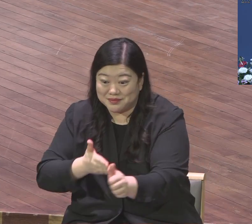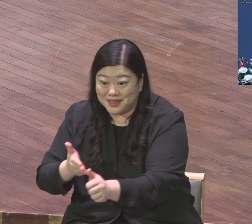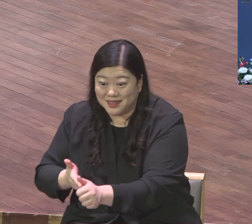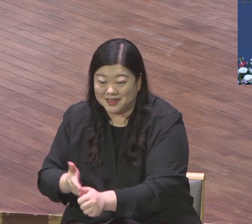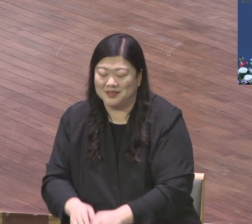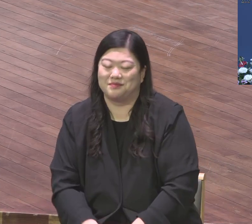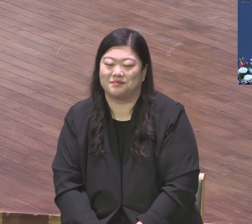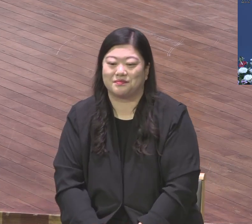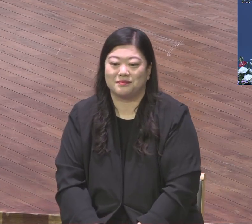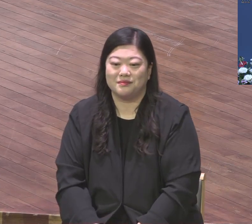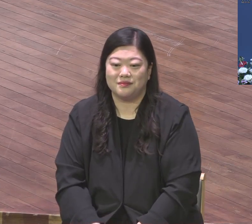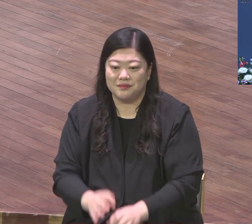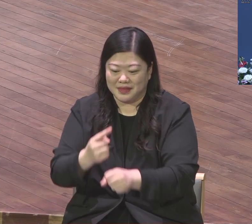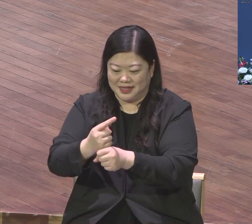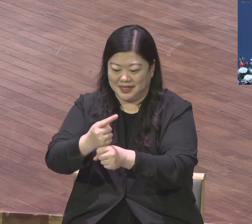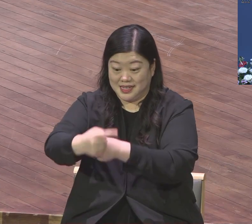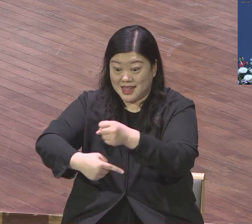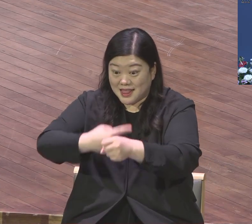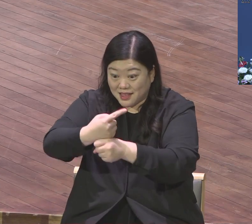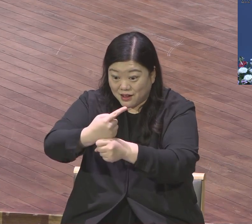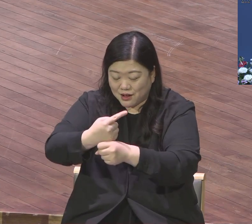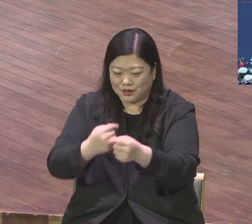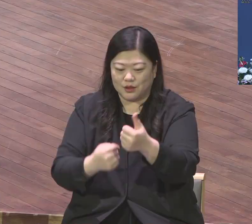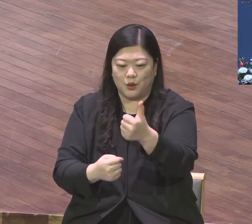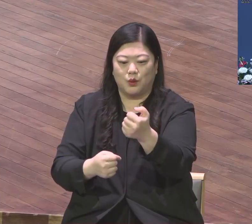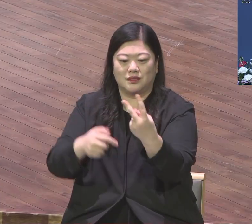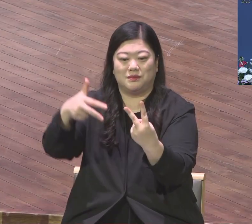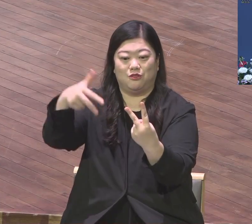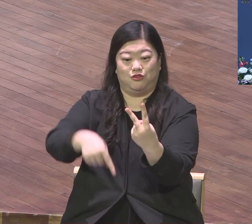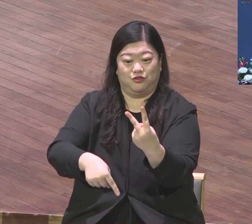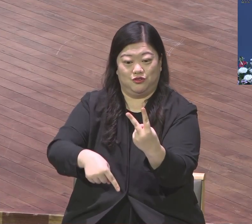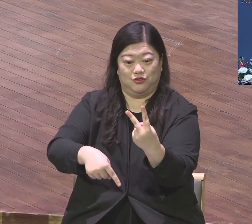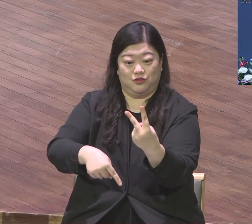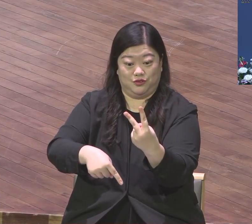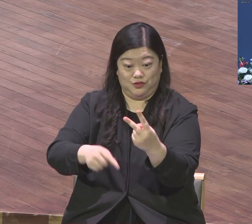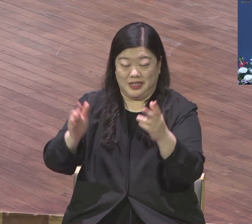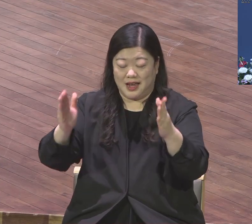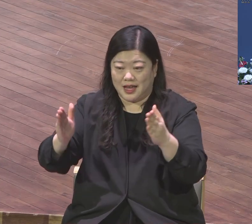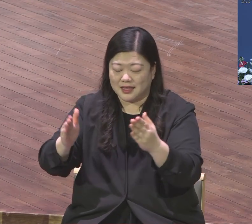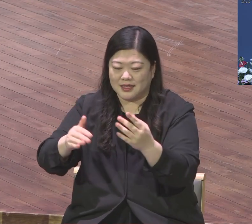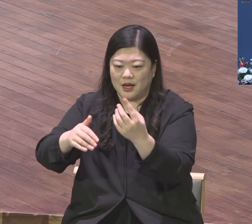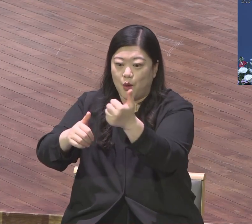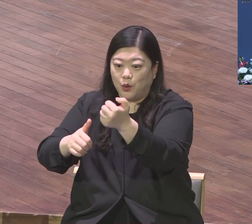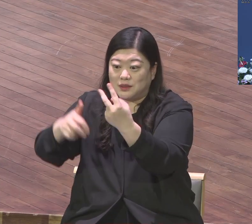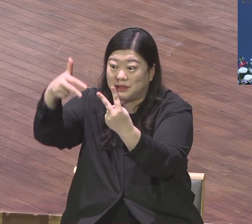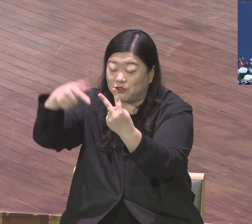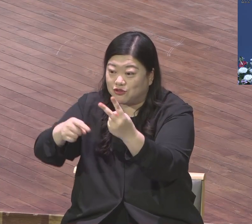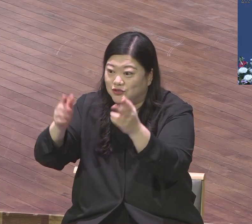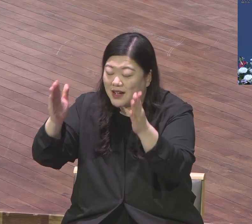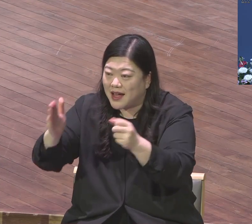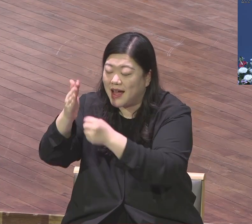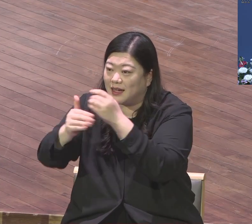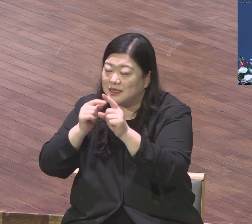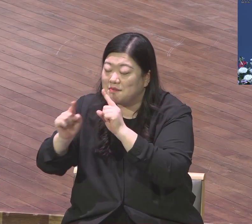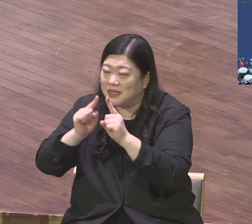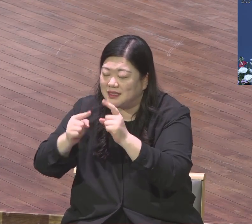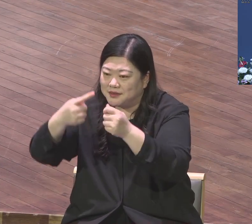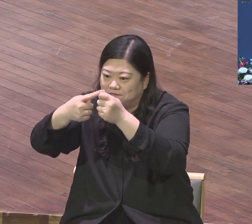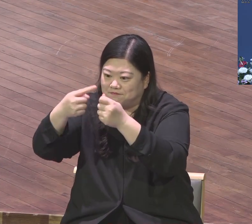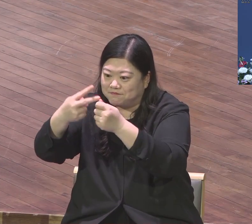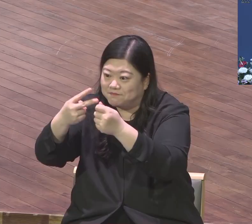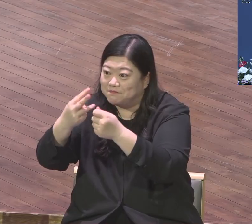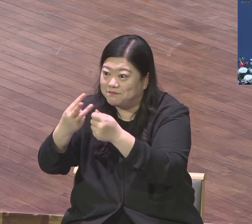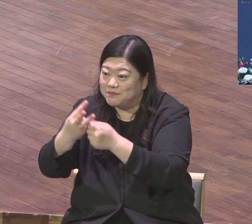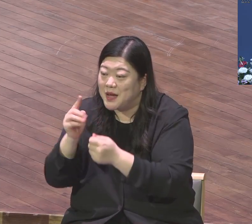52주 강단을 통해서 선포될 말씀을 붙잡고 하나님께서 이루실 이 일의 정인의